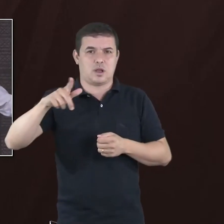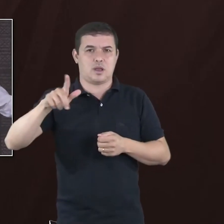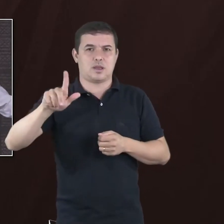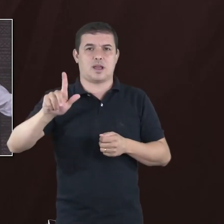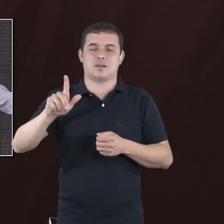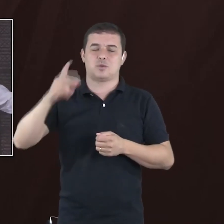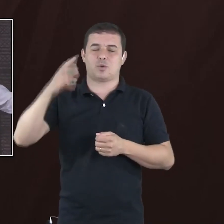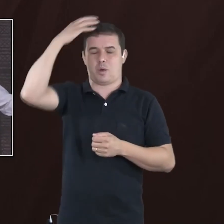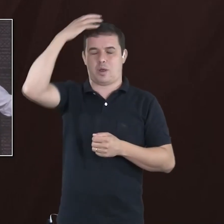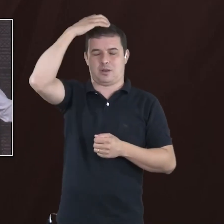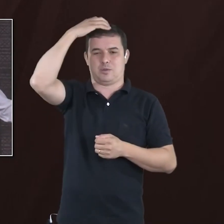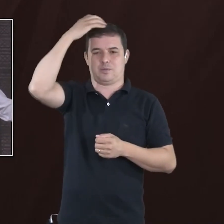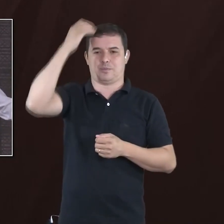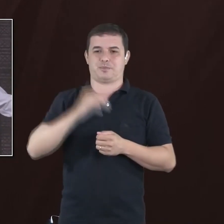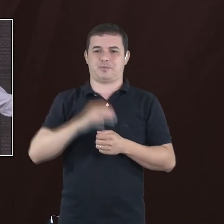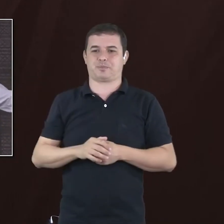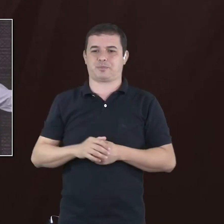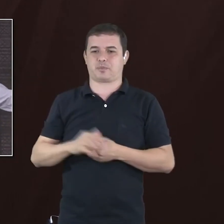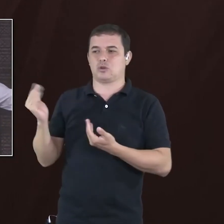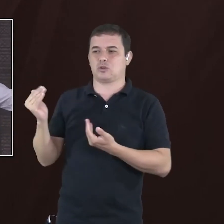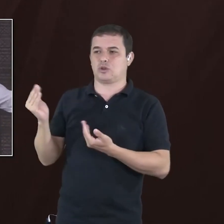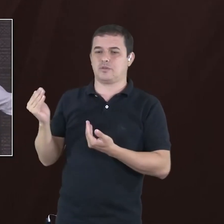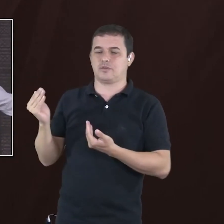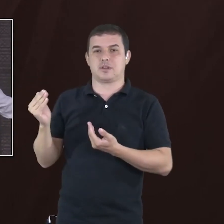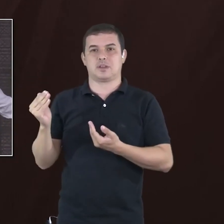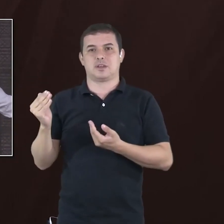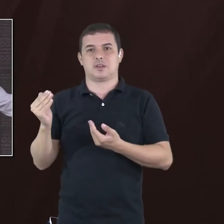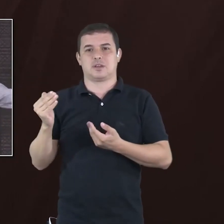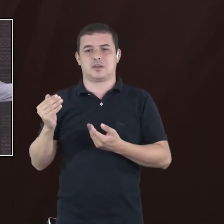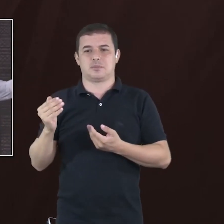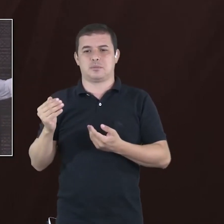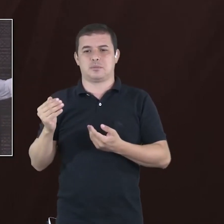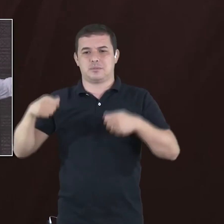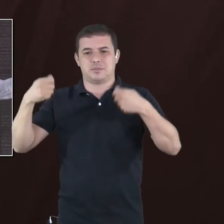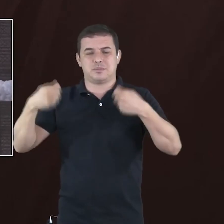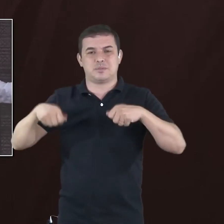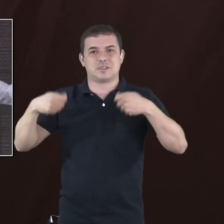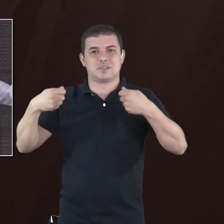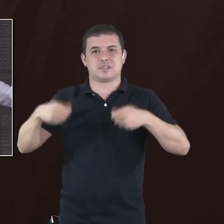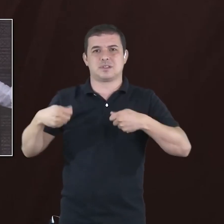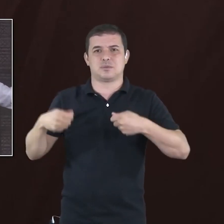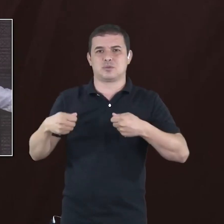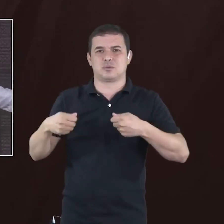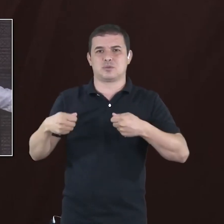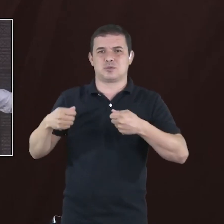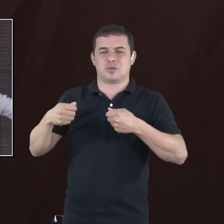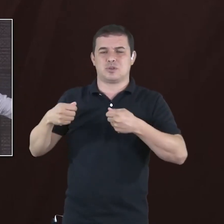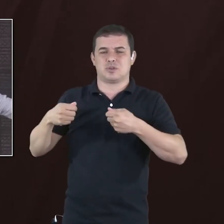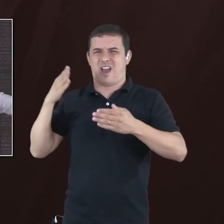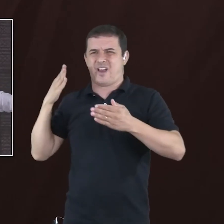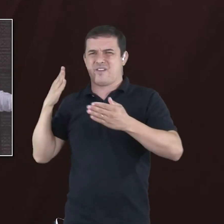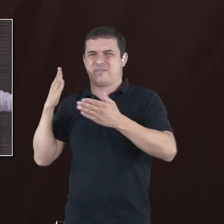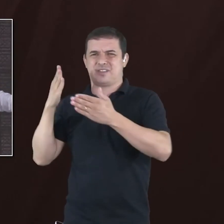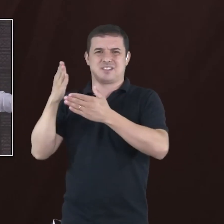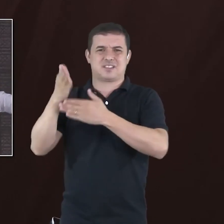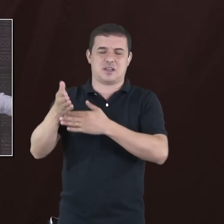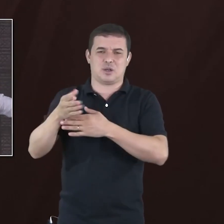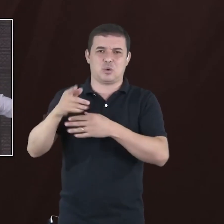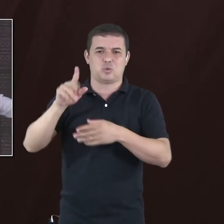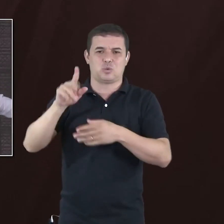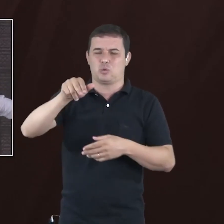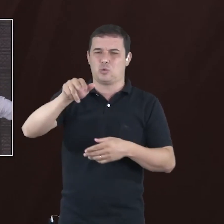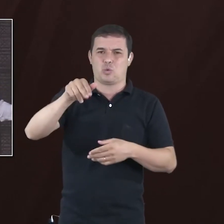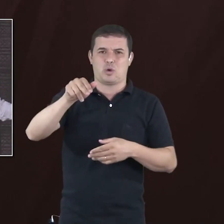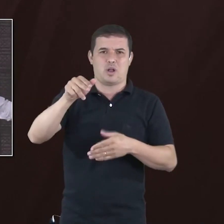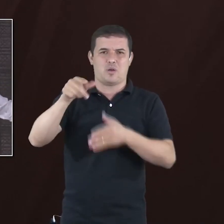queridos irmãos, queridas irmãs, vamos nos abraçar, não voltar para trás, não voltaremos para